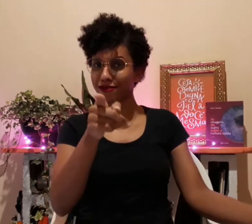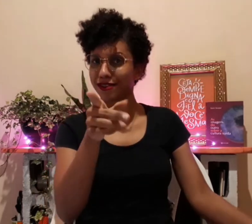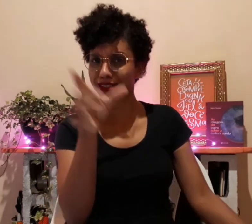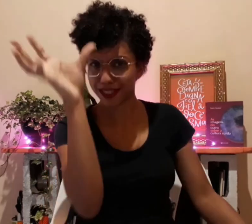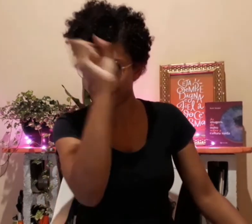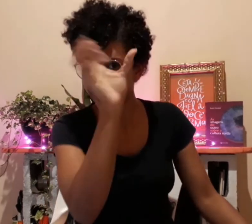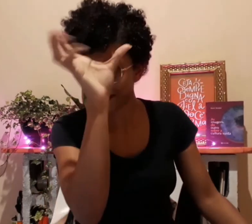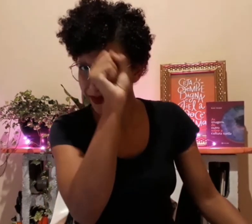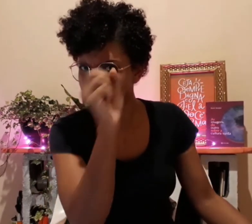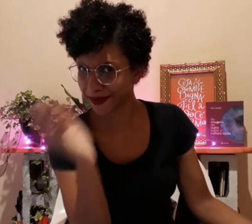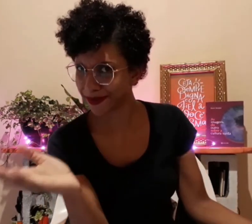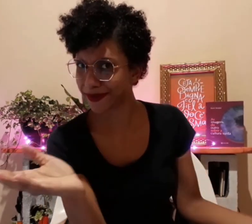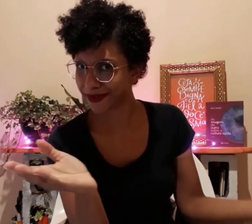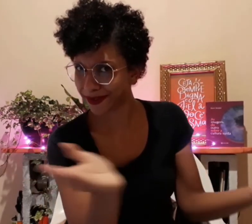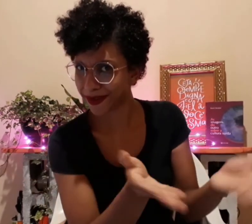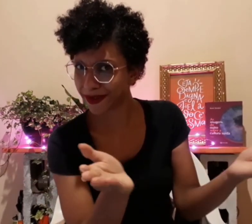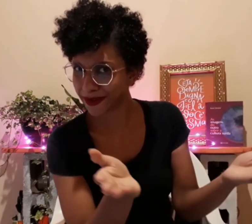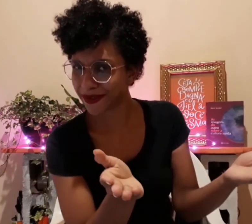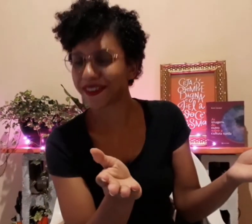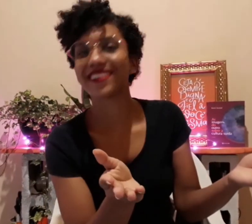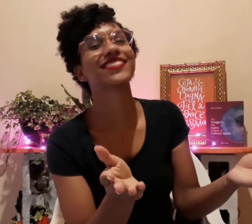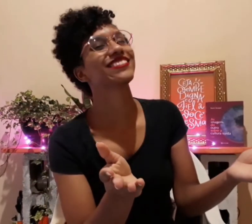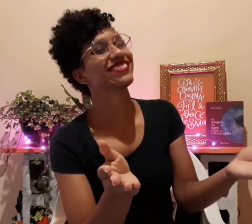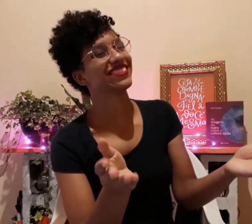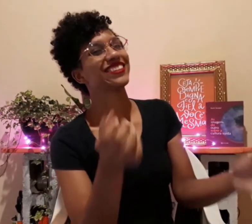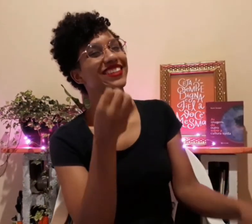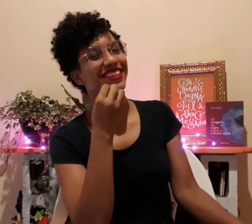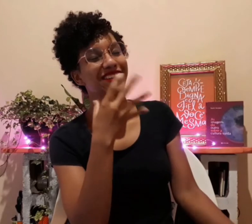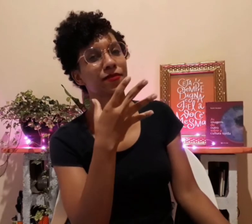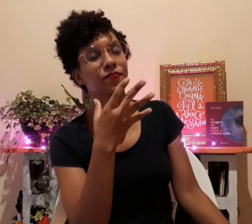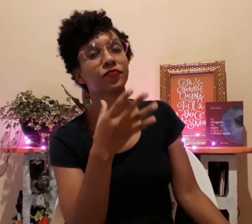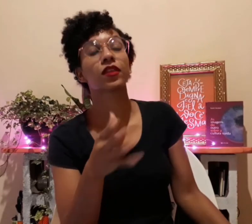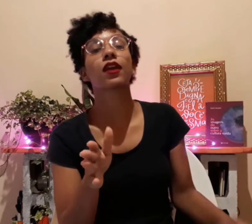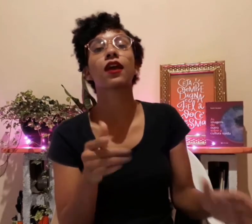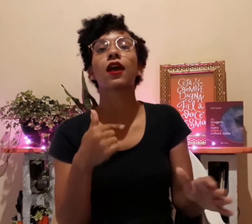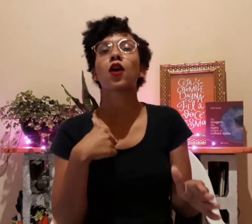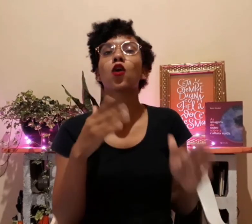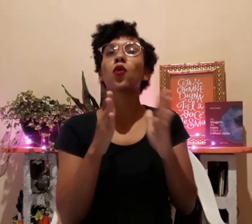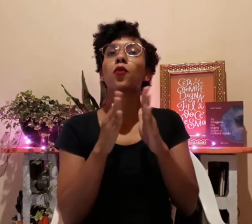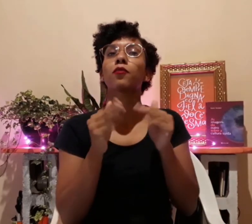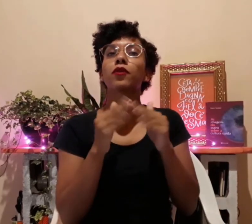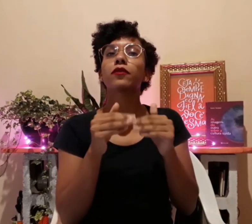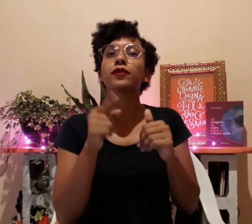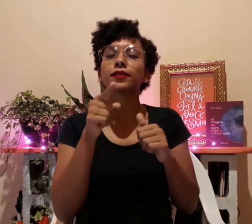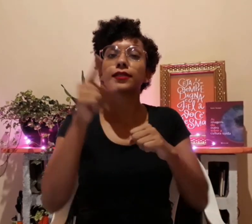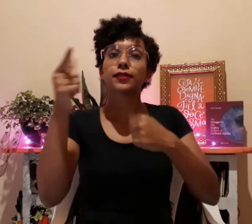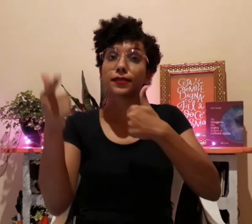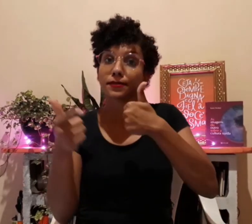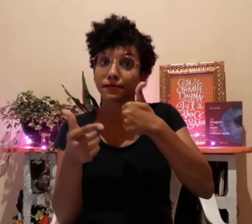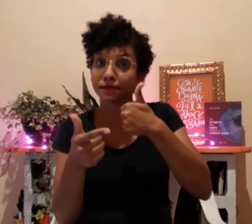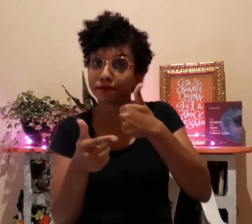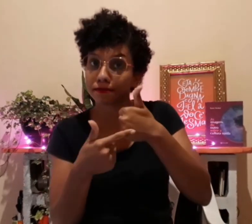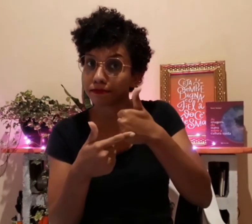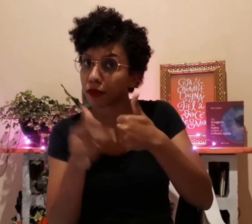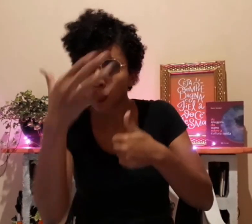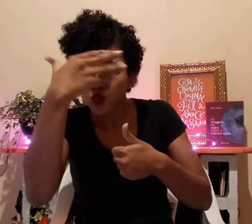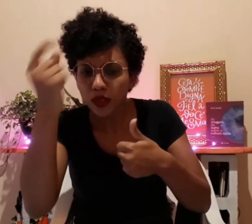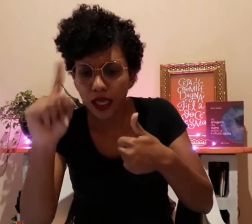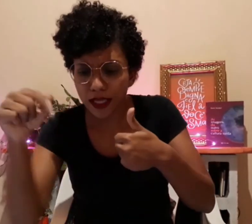Olha que legal. E aí, você aprendeu hoje? Ah, muito bem. Vou te pedir agora aquele like. Não esquece